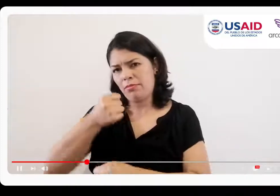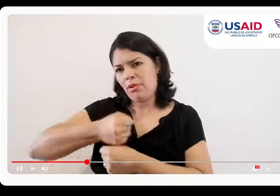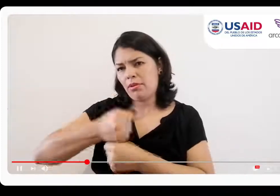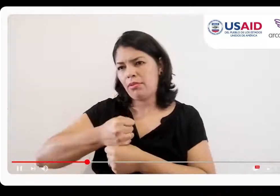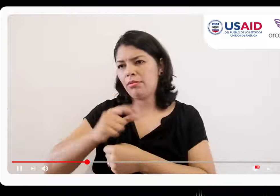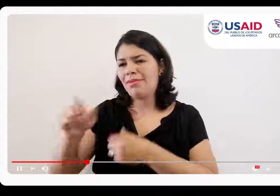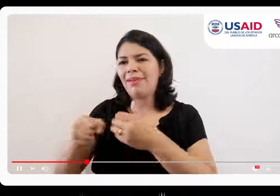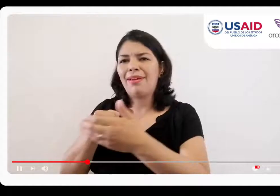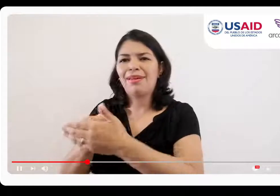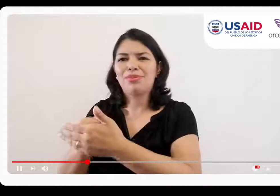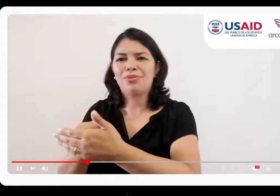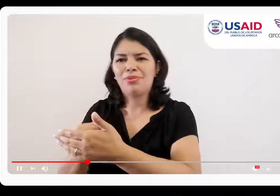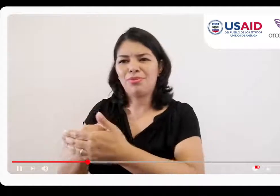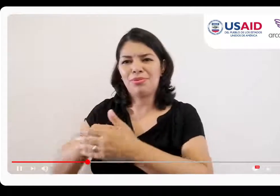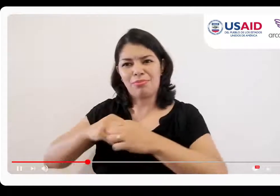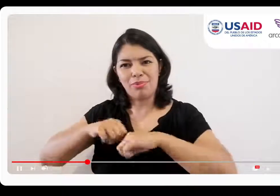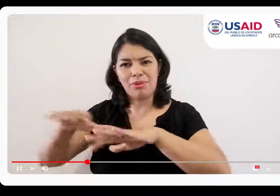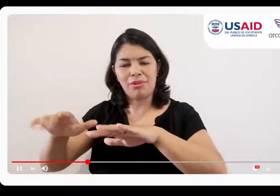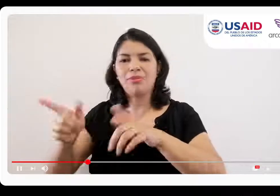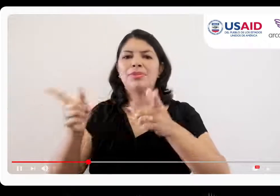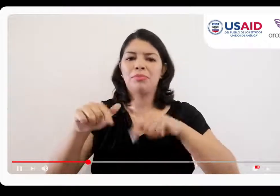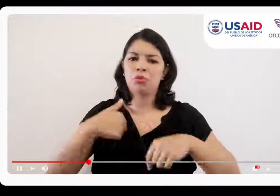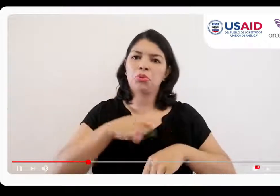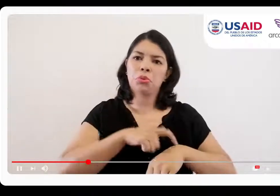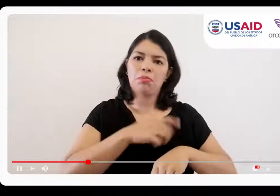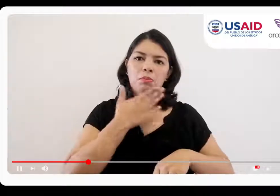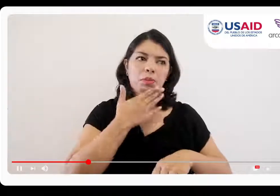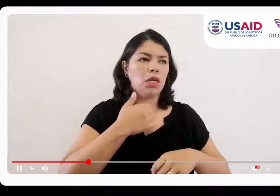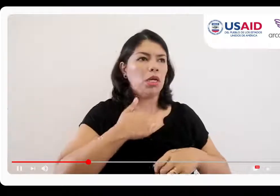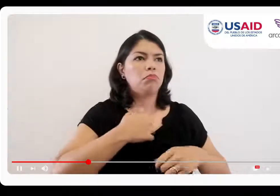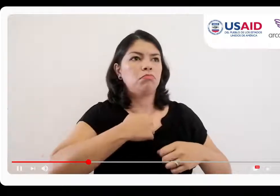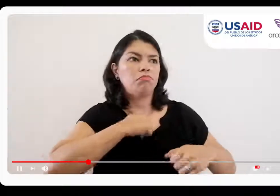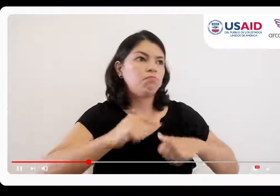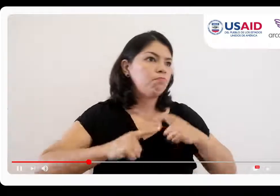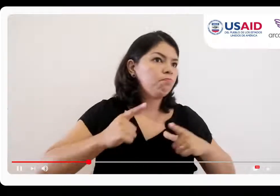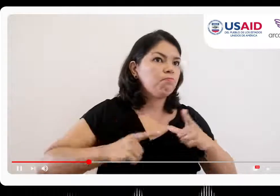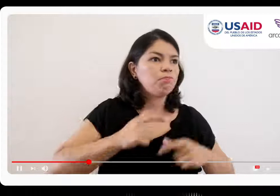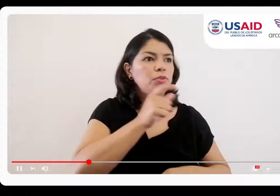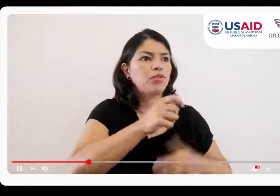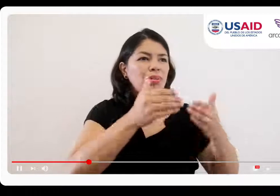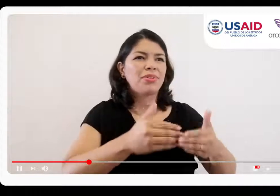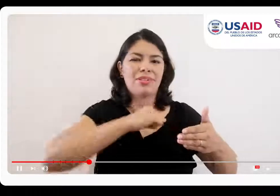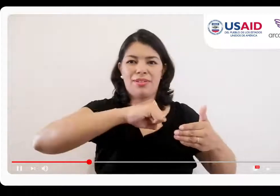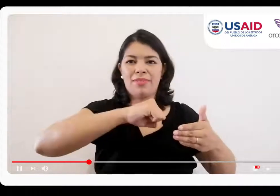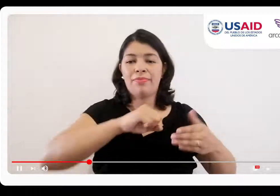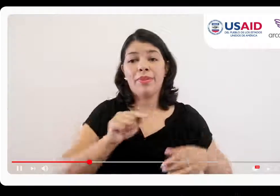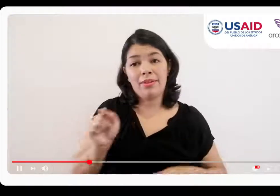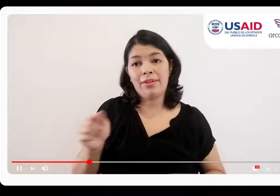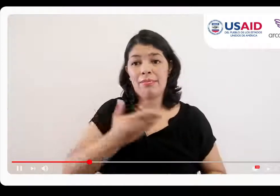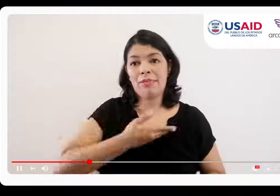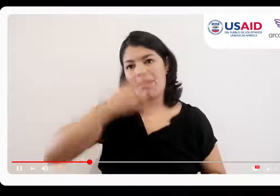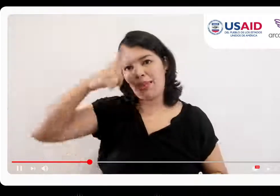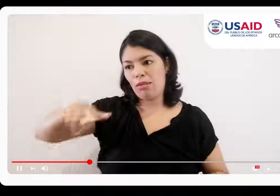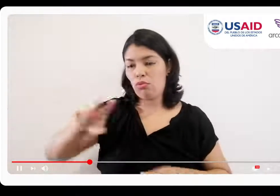su empleo, ser gestora pública, y la otra mitad a luchar por los derechos de las personas con discapacidad. Desde su posición de madre